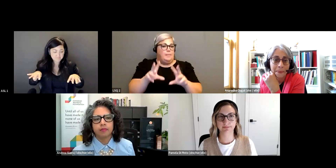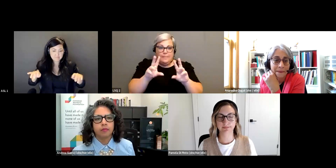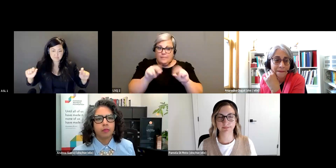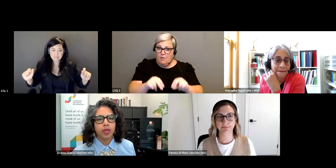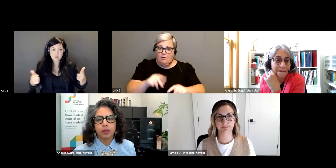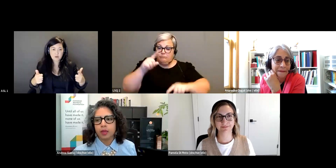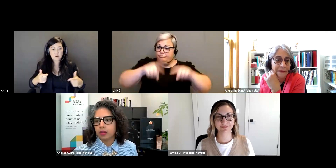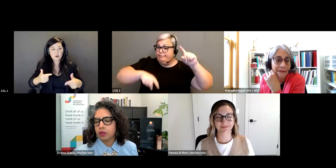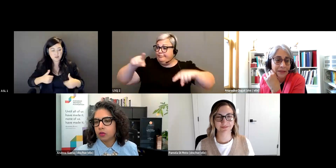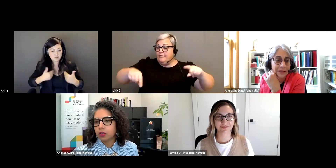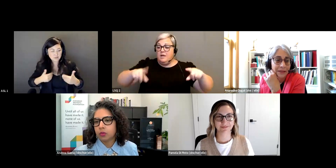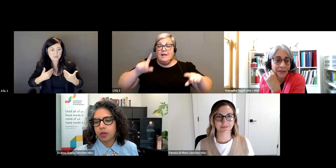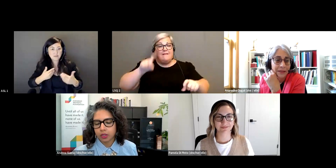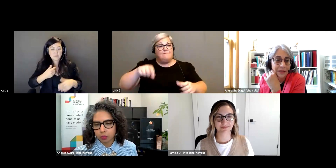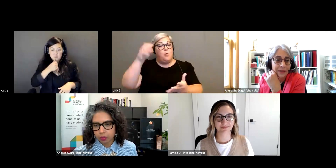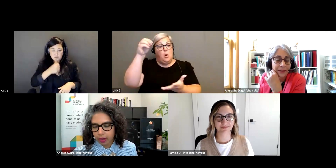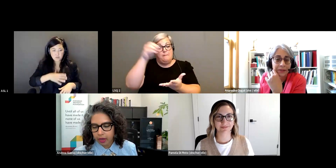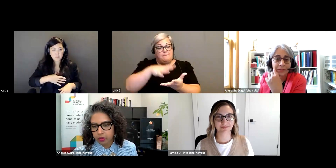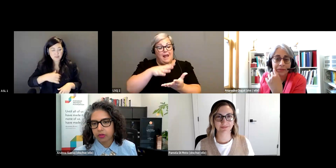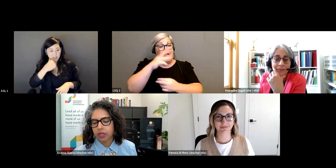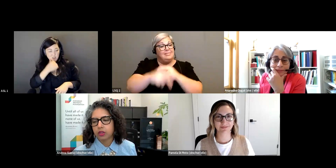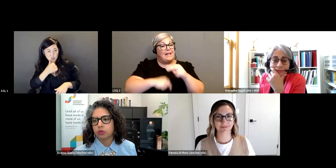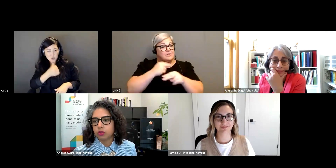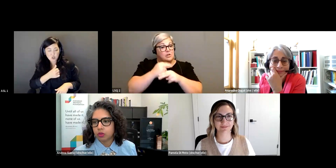voulons que le Plan national d'action s'y attaque.